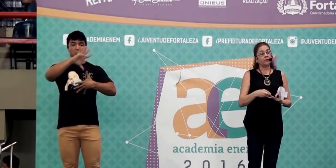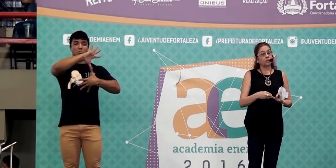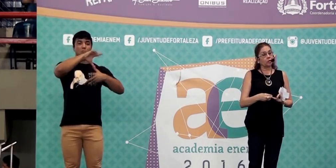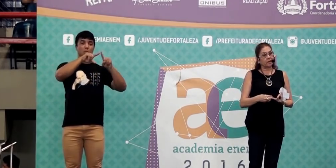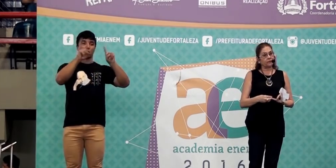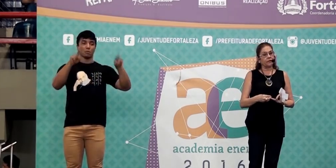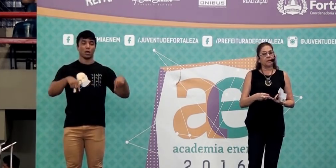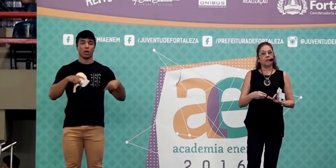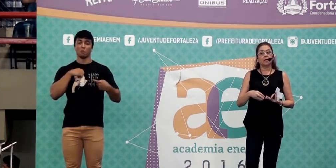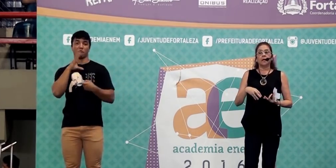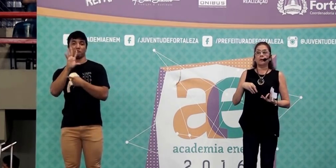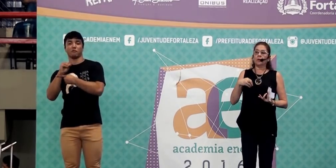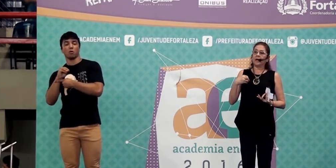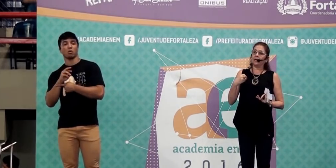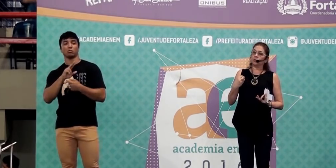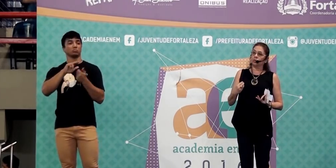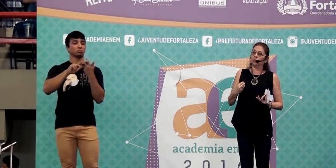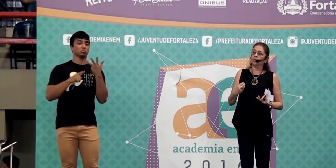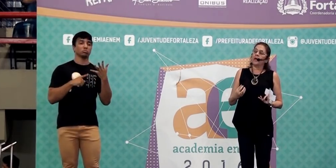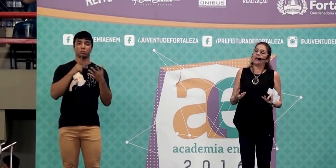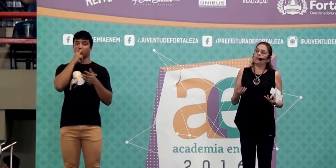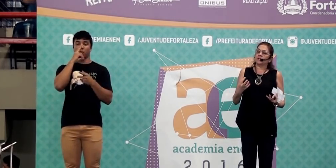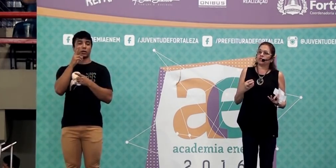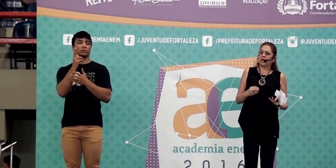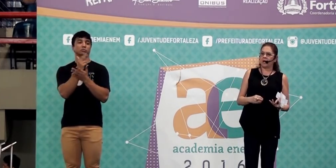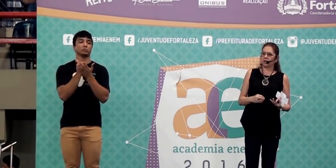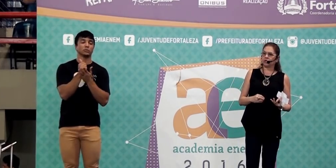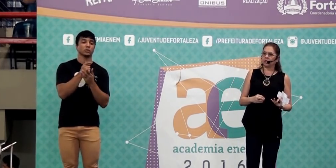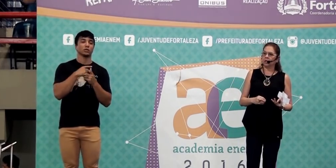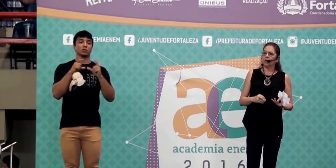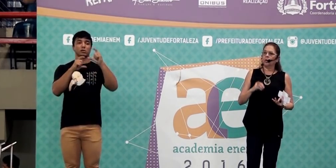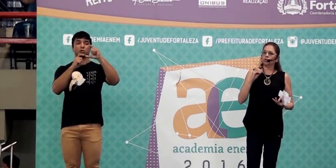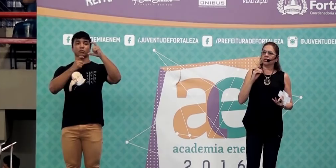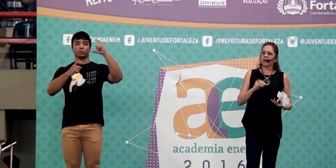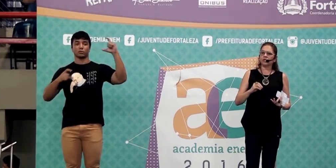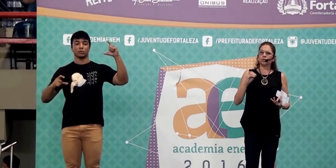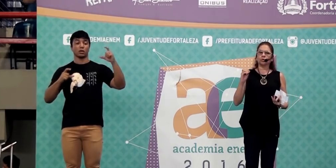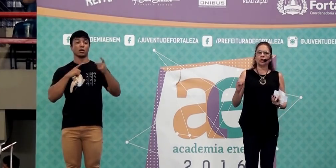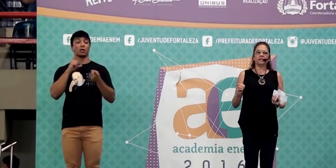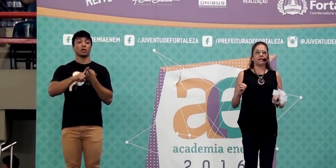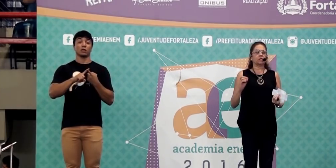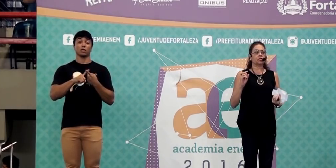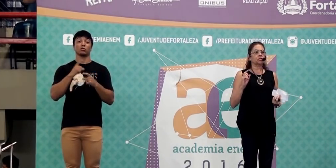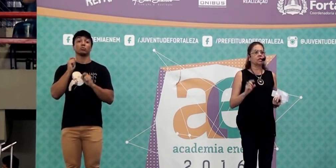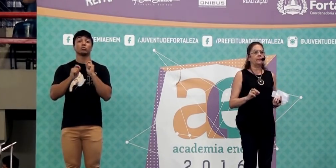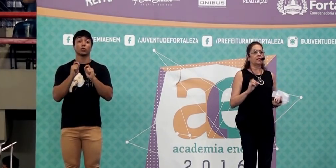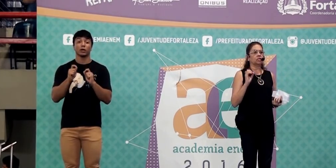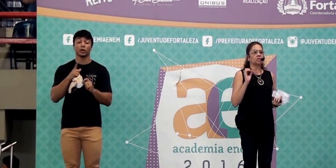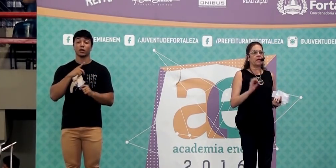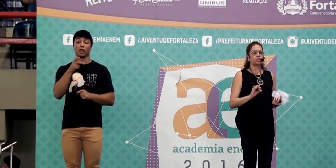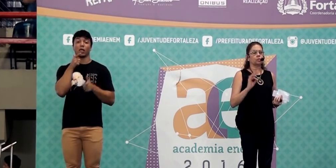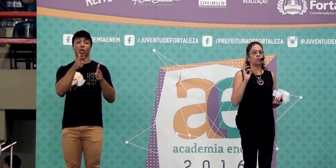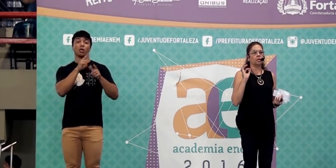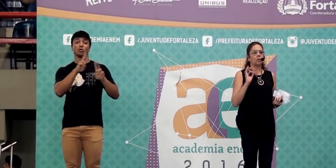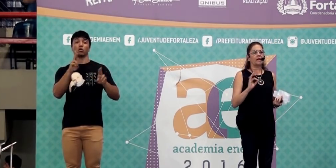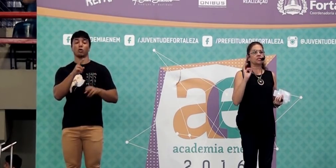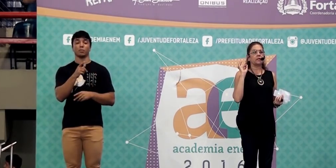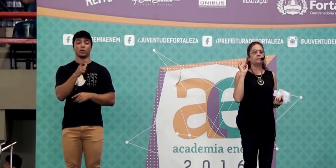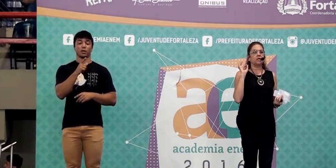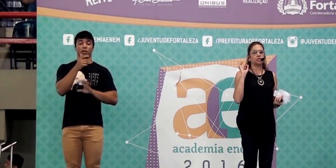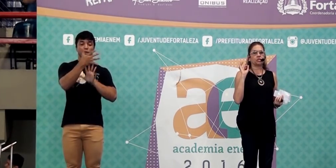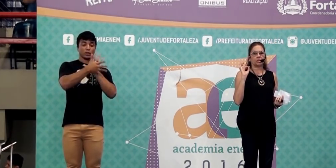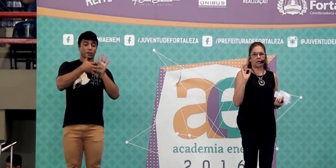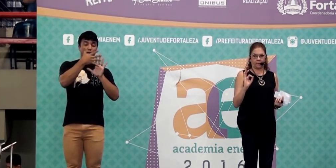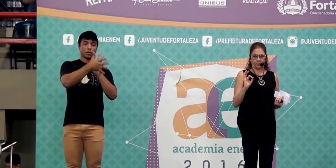uma fotografia, é um cartoon, é uma charge. O texto 2 a gente chama de texto com